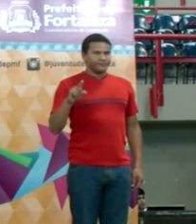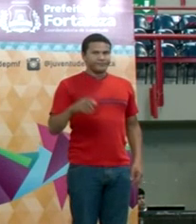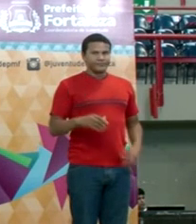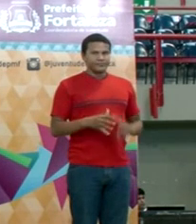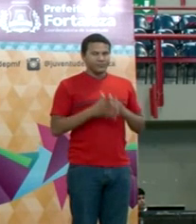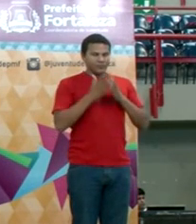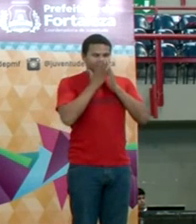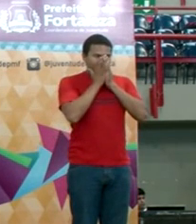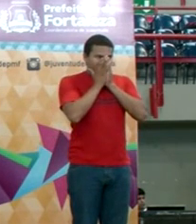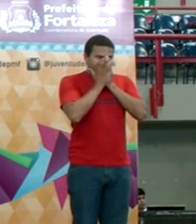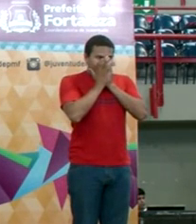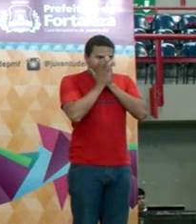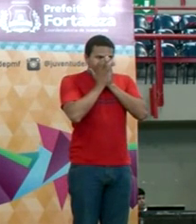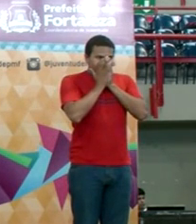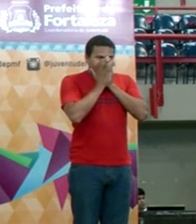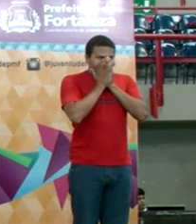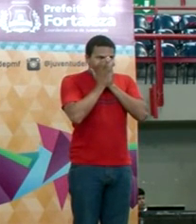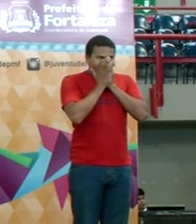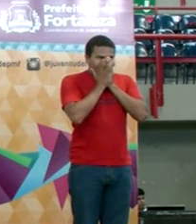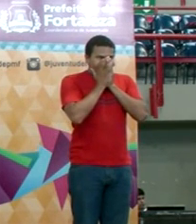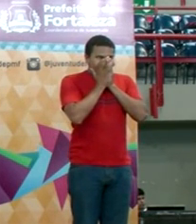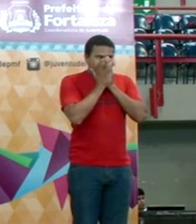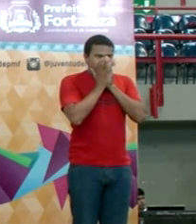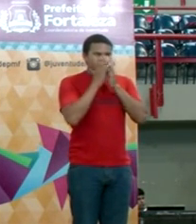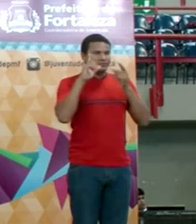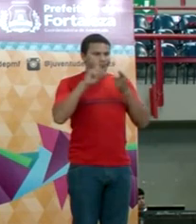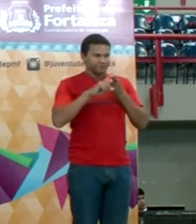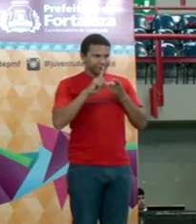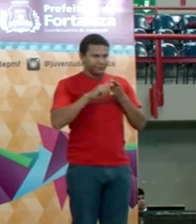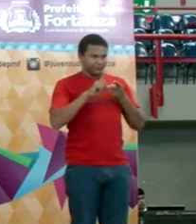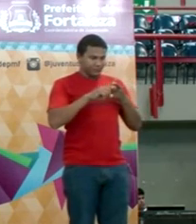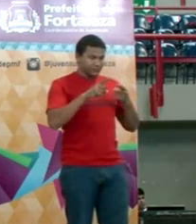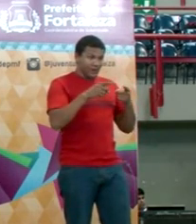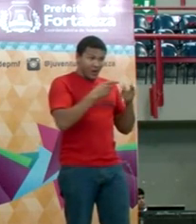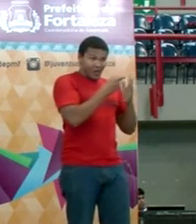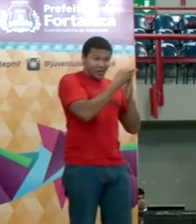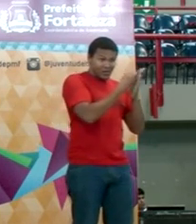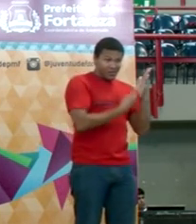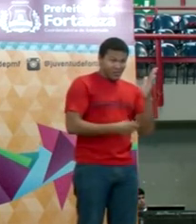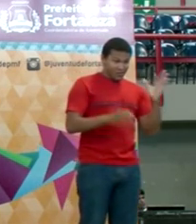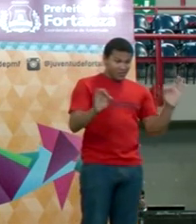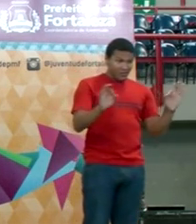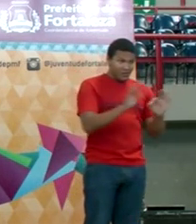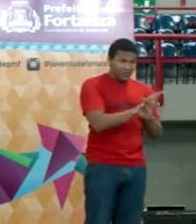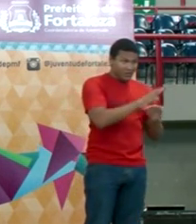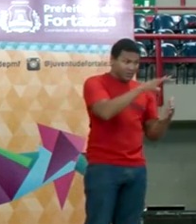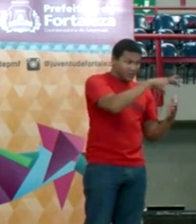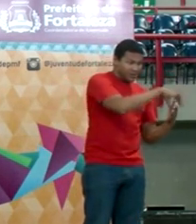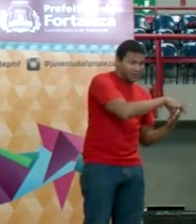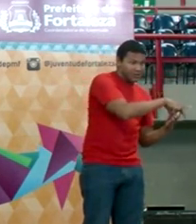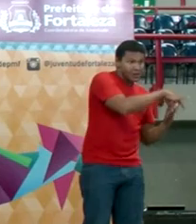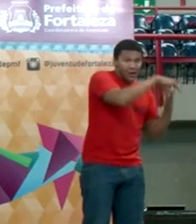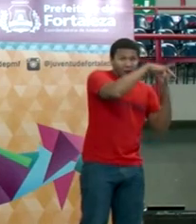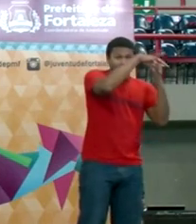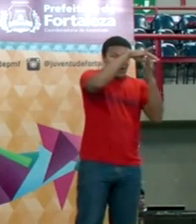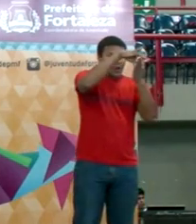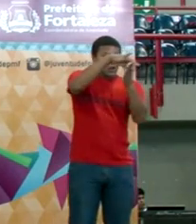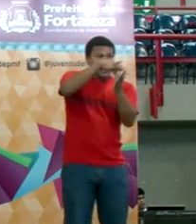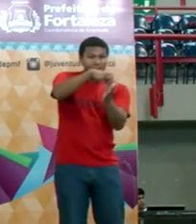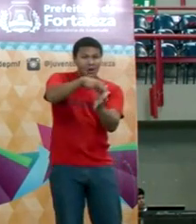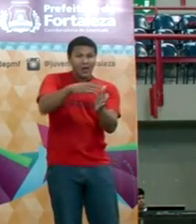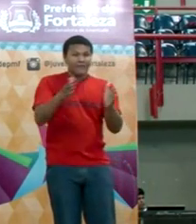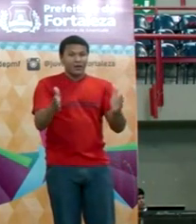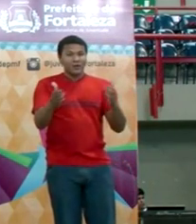levo à sala de redação. E levo à sala de correção. No